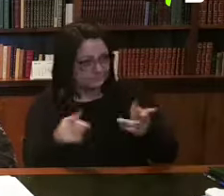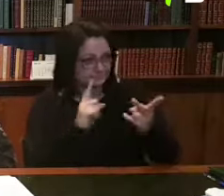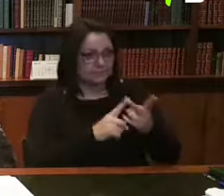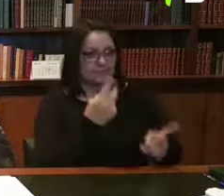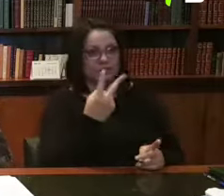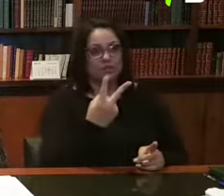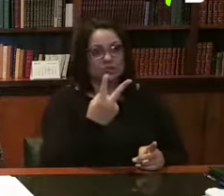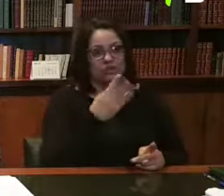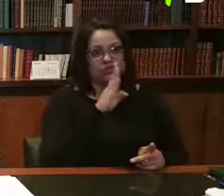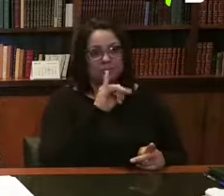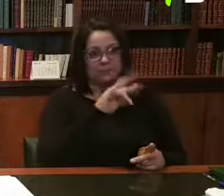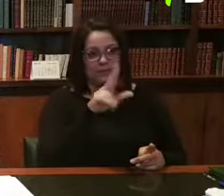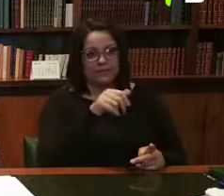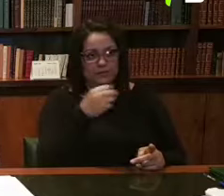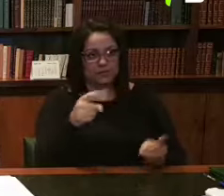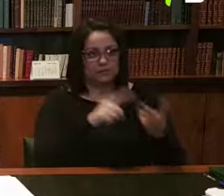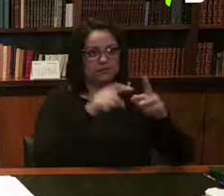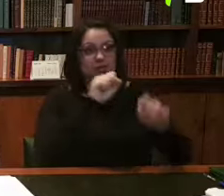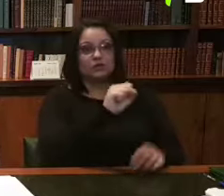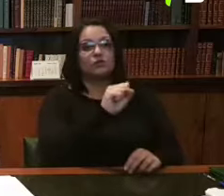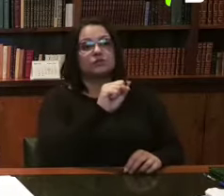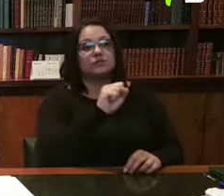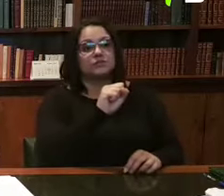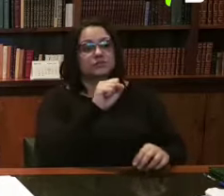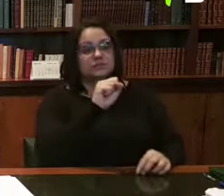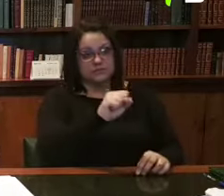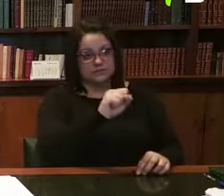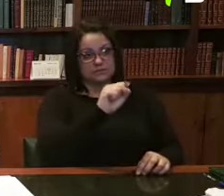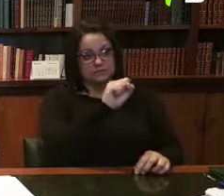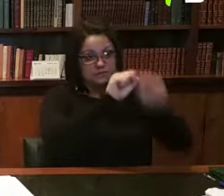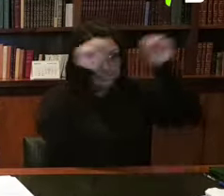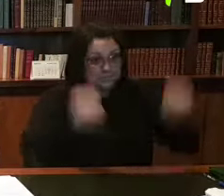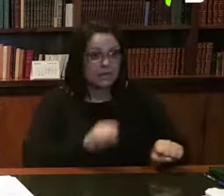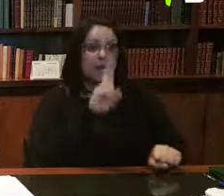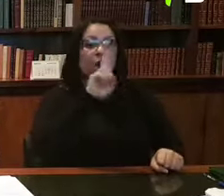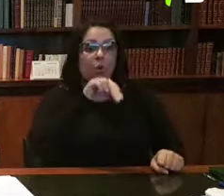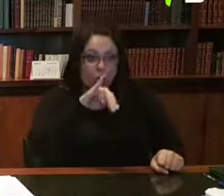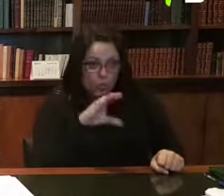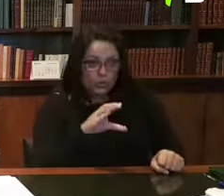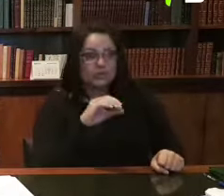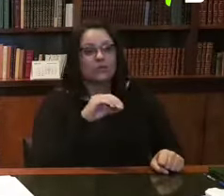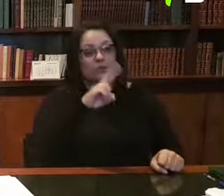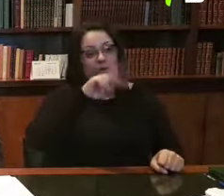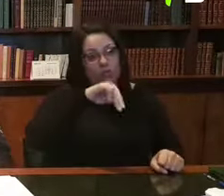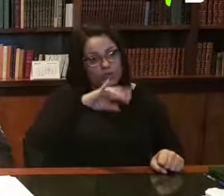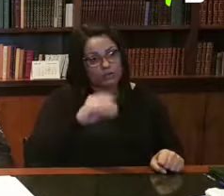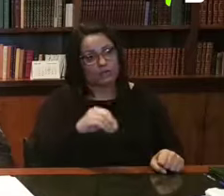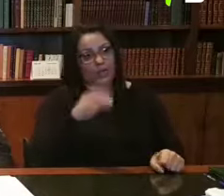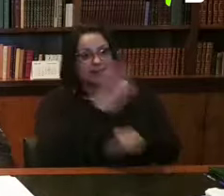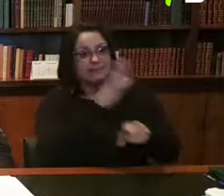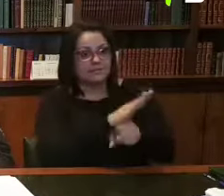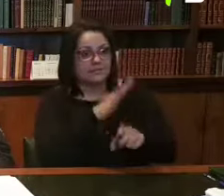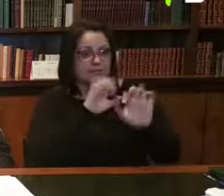dois bilhões para o sistema único de assistência social são coisas por uma casa de santa casa de